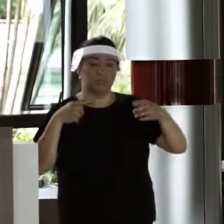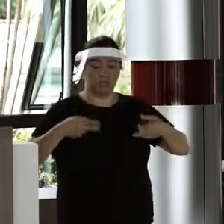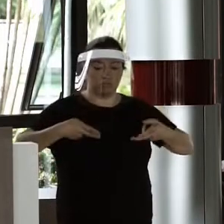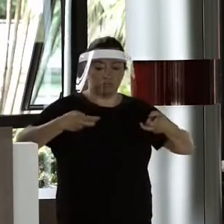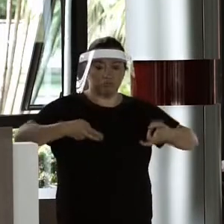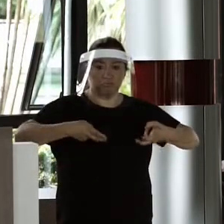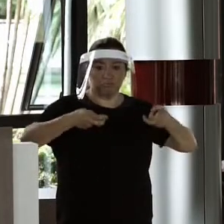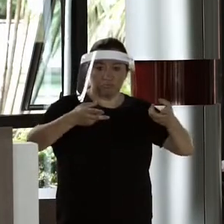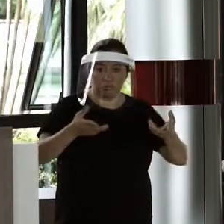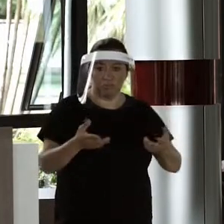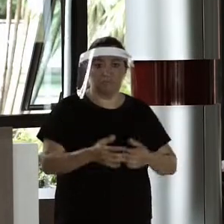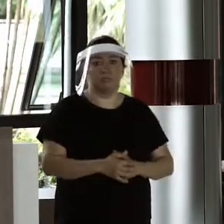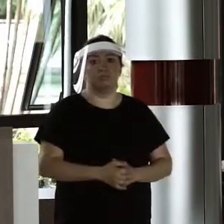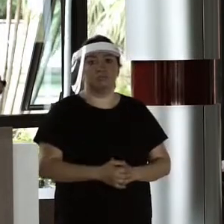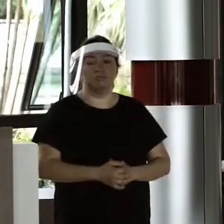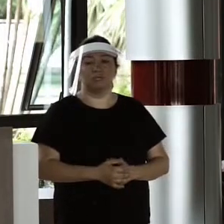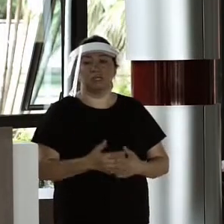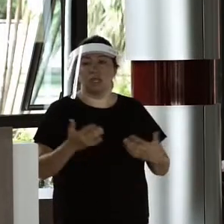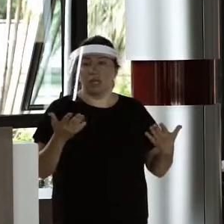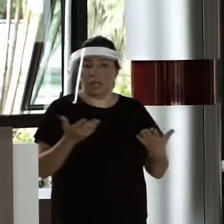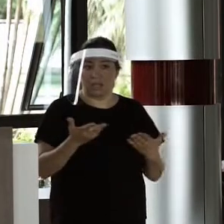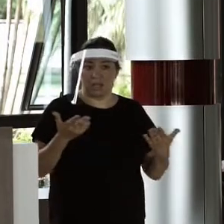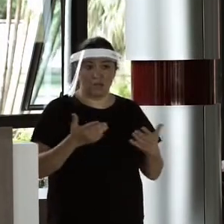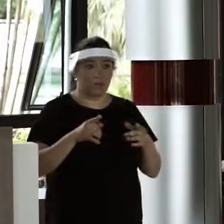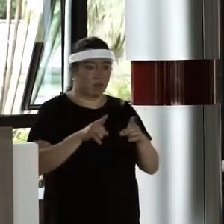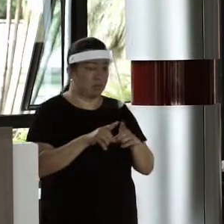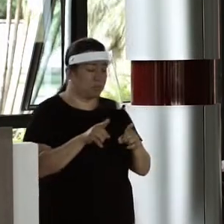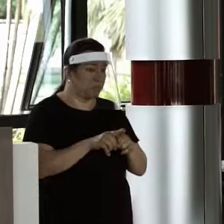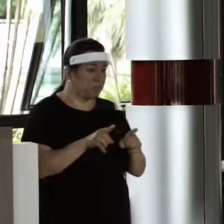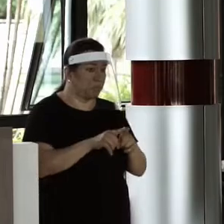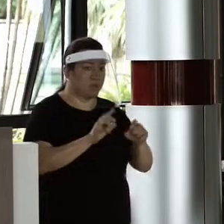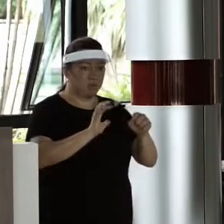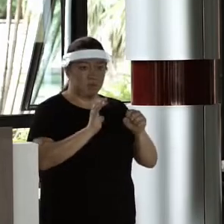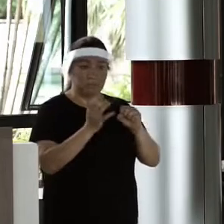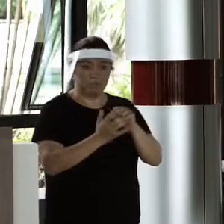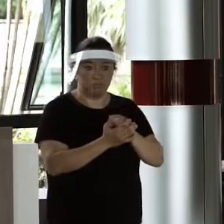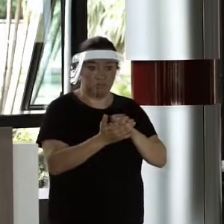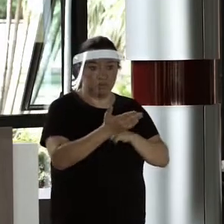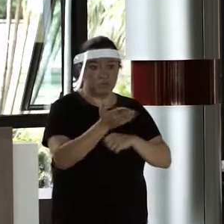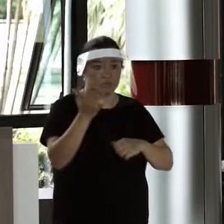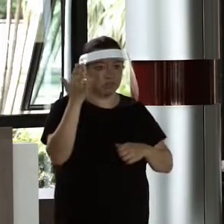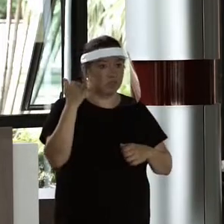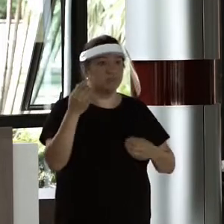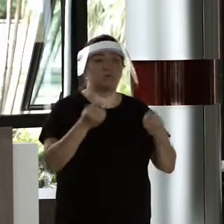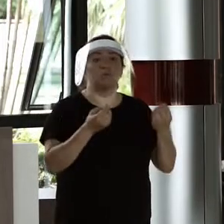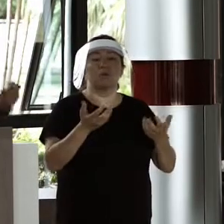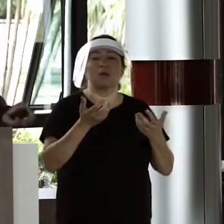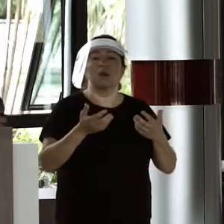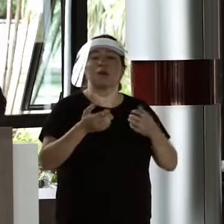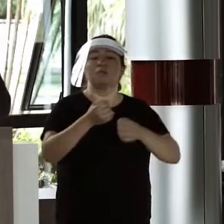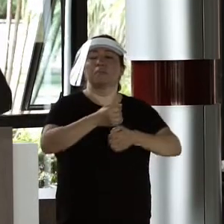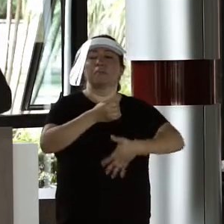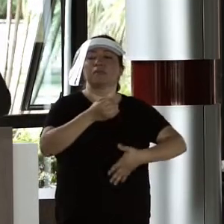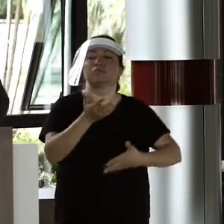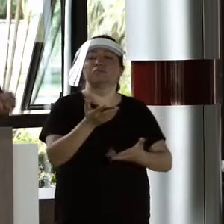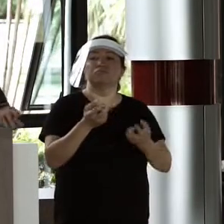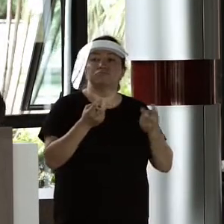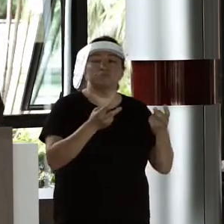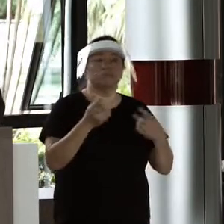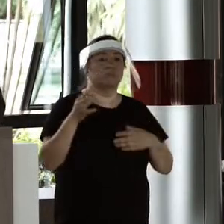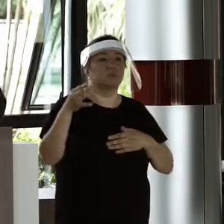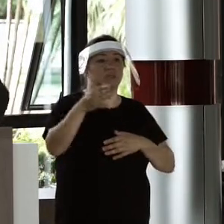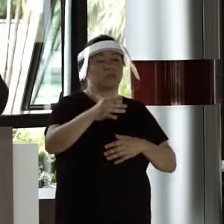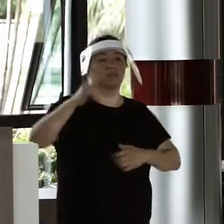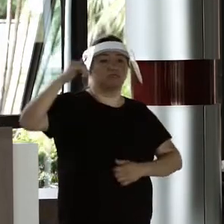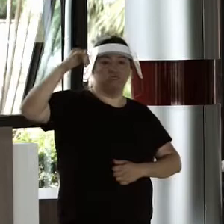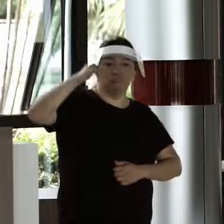tá, da termografia. Agora, no período da pandemia, muitos de vocês devem ter visto aí por aeroportos,